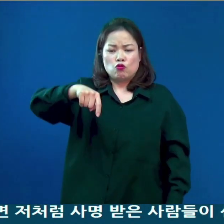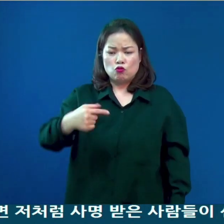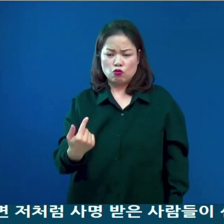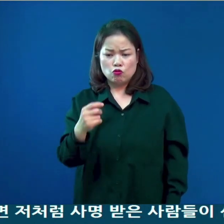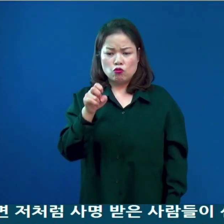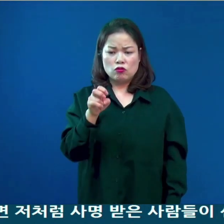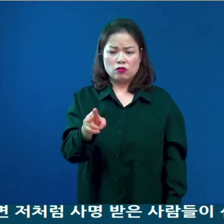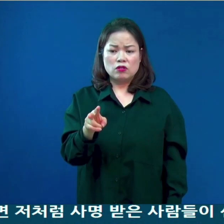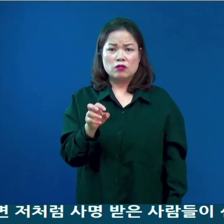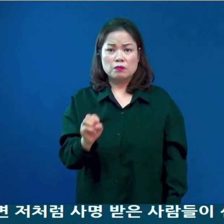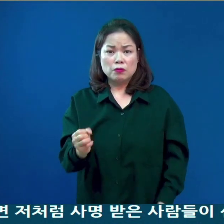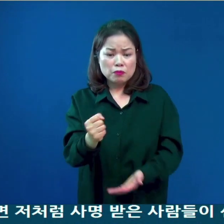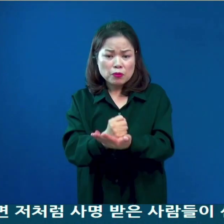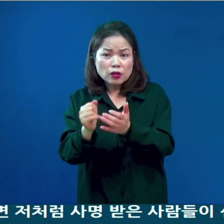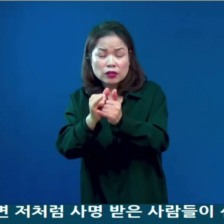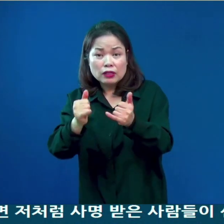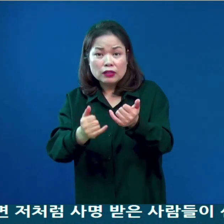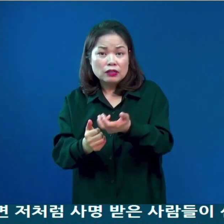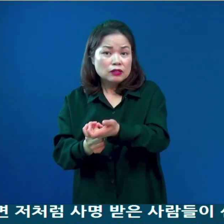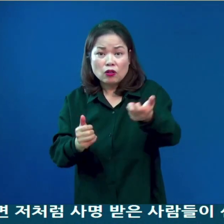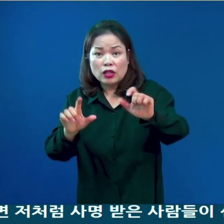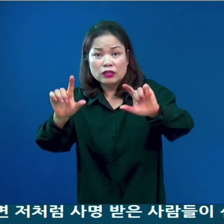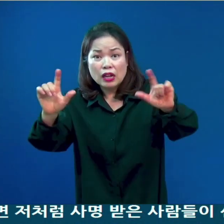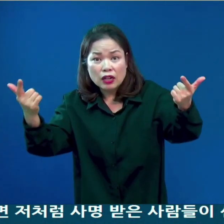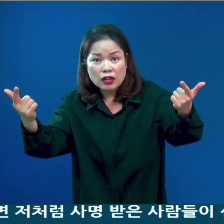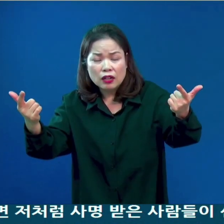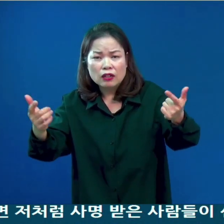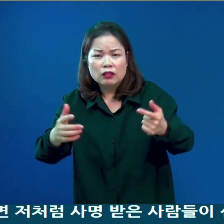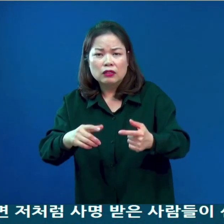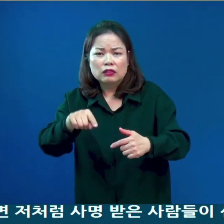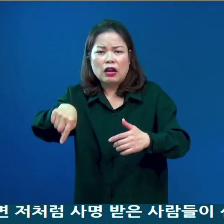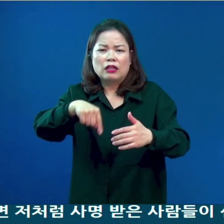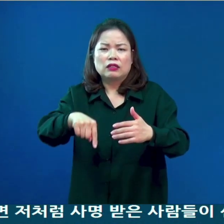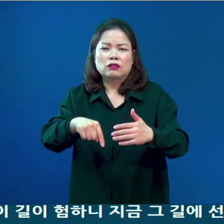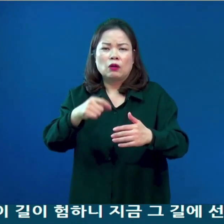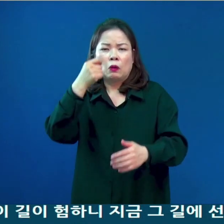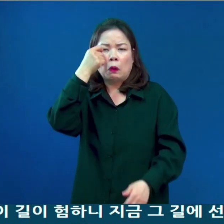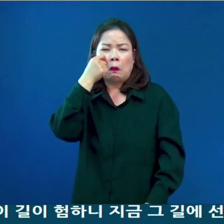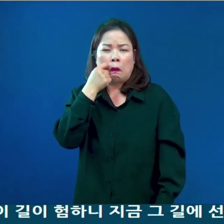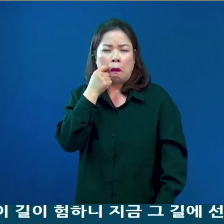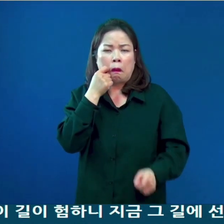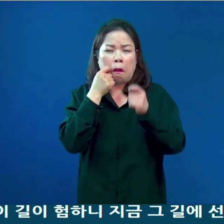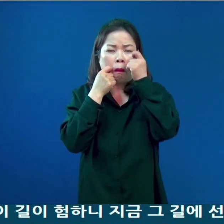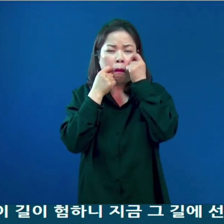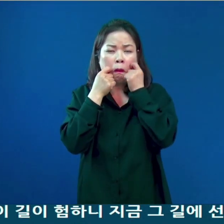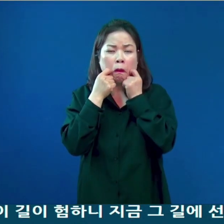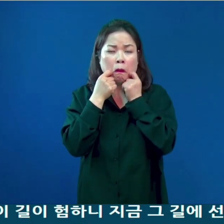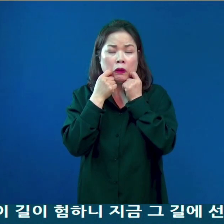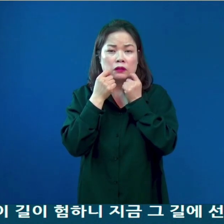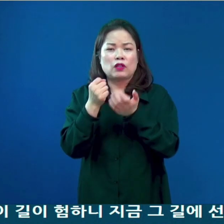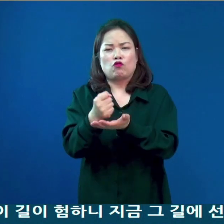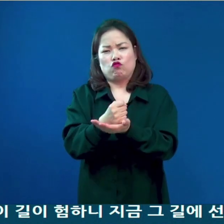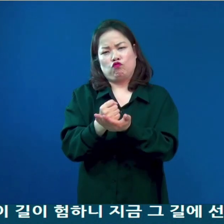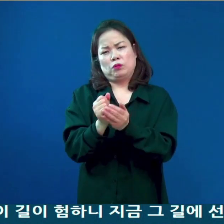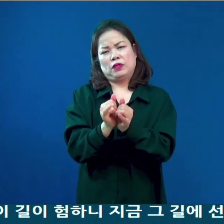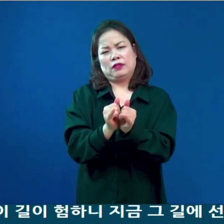떠나질 못하고 그 강둑에서 울고 있습니다. 그게